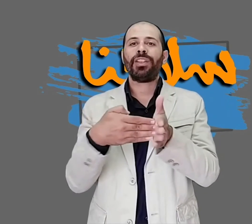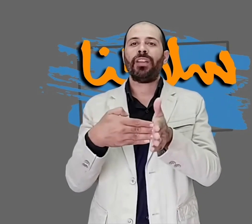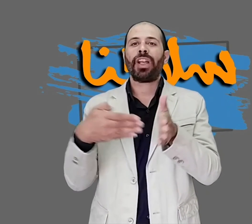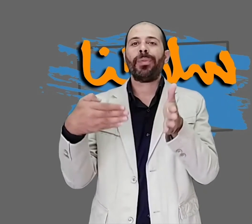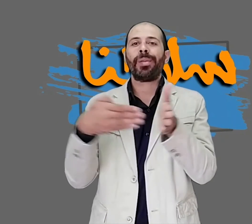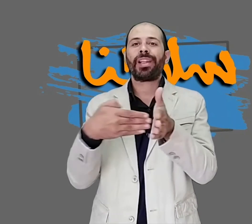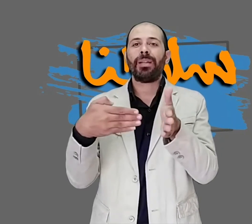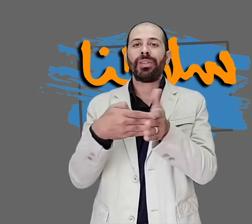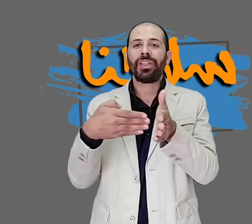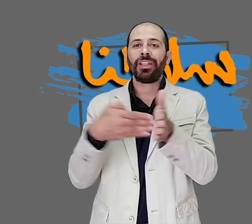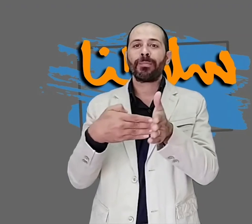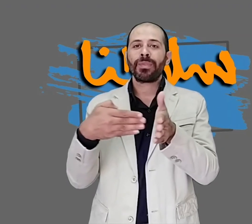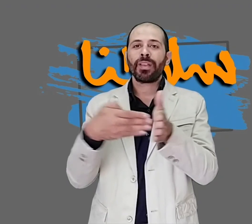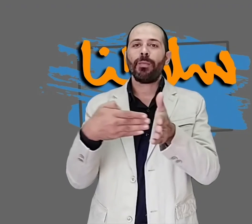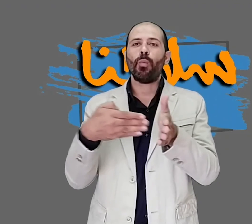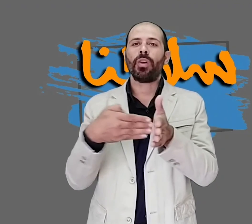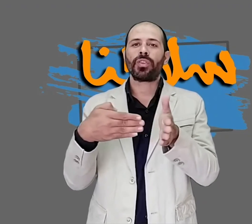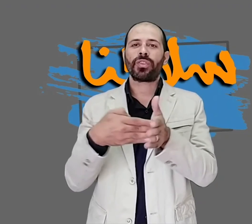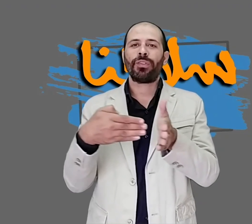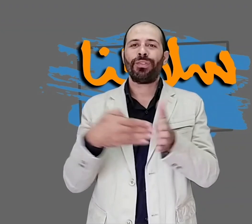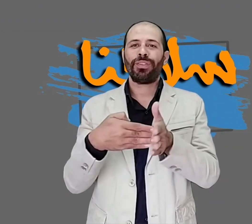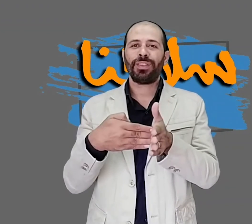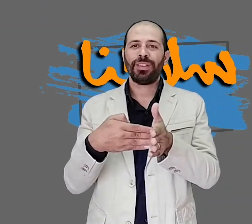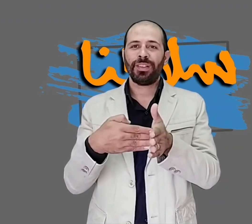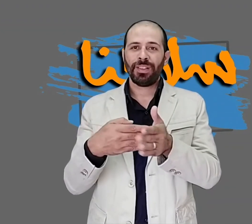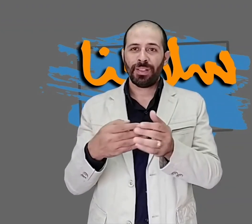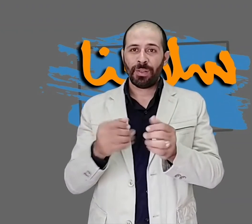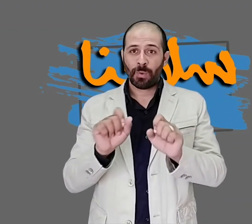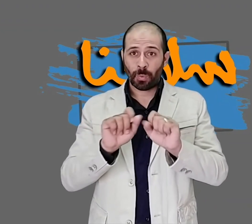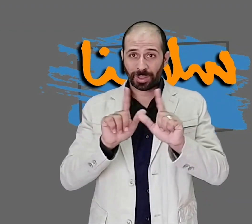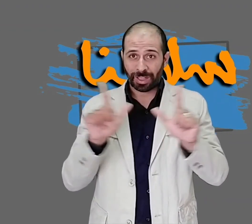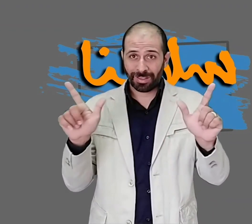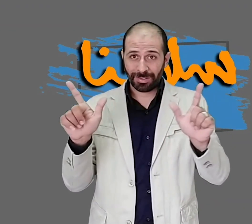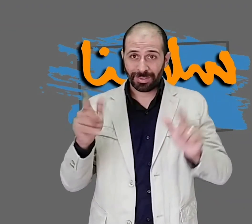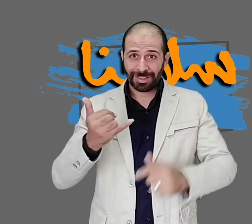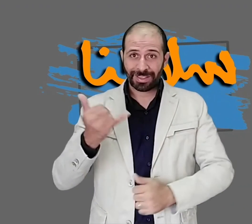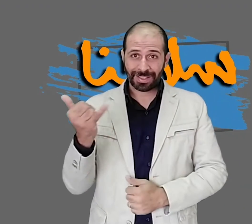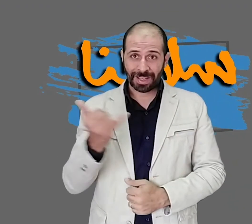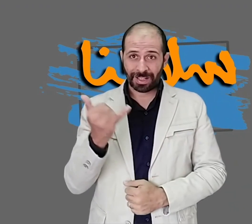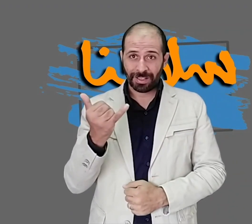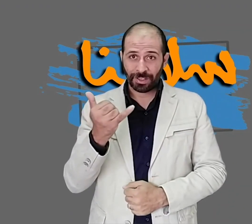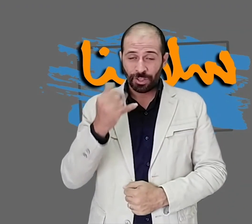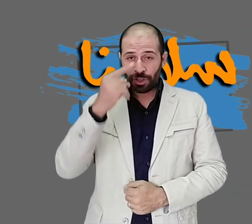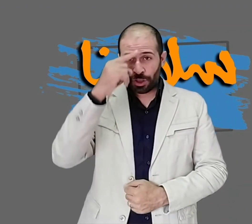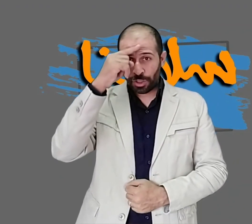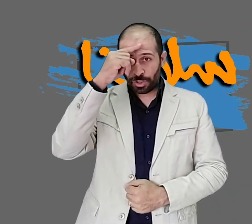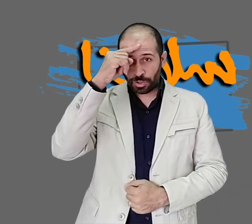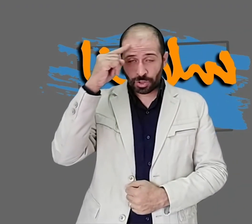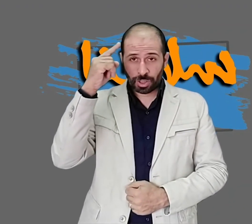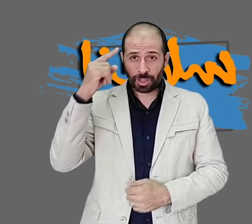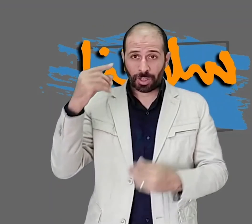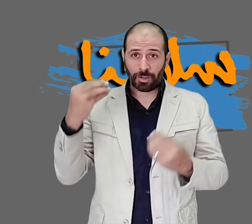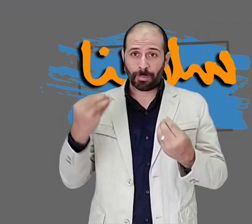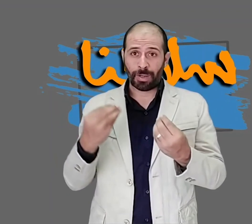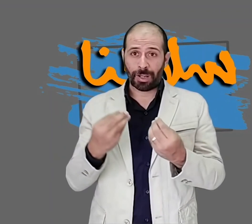بعضيها، فجبنا منها كلمه ايه؟ موظف. واضحه؟ سهله؟ ان شاء الله مع